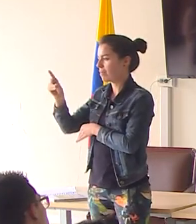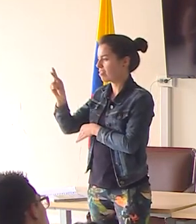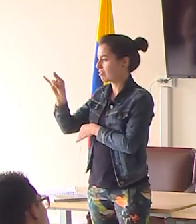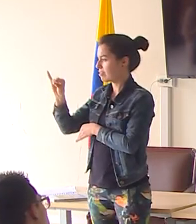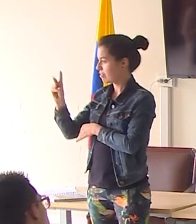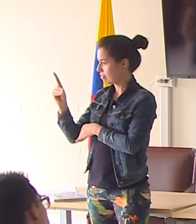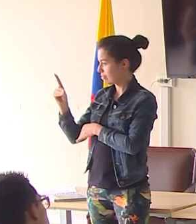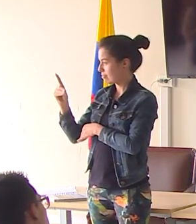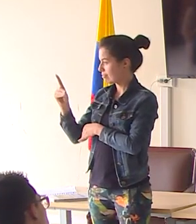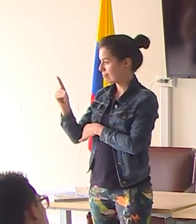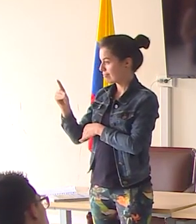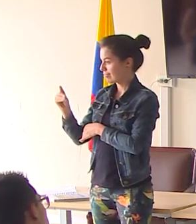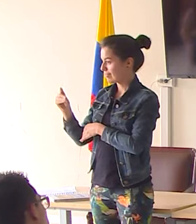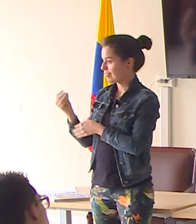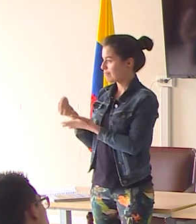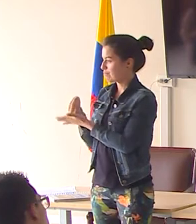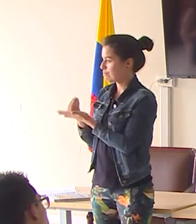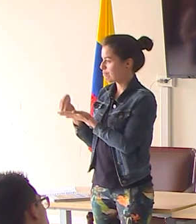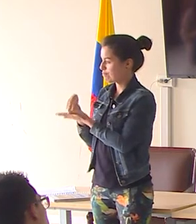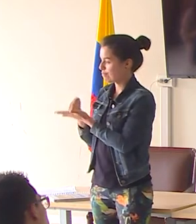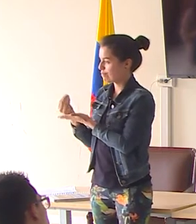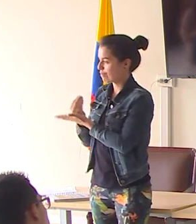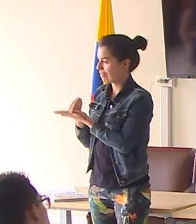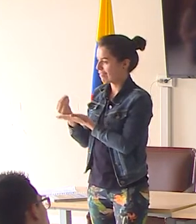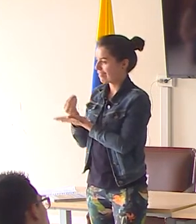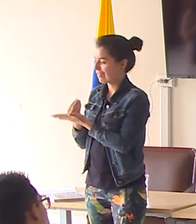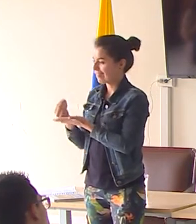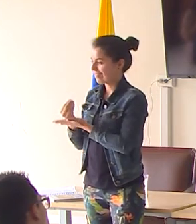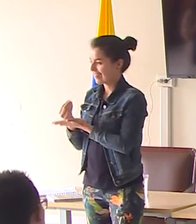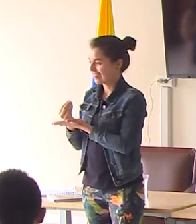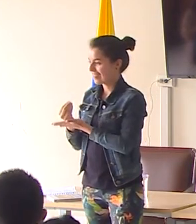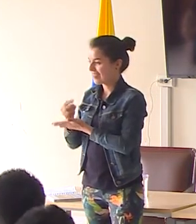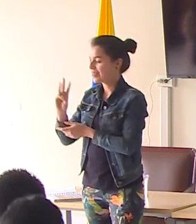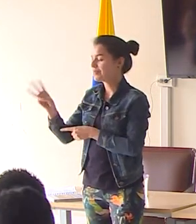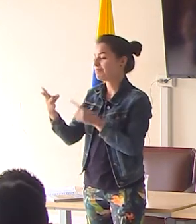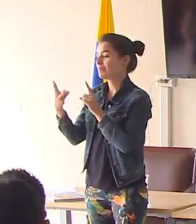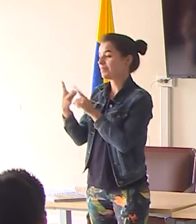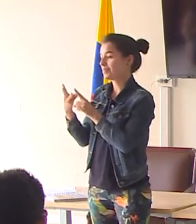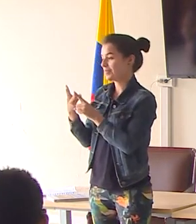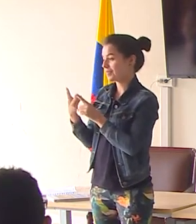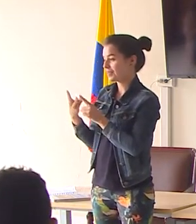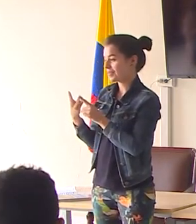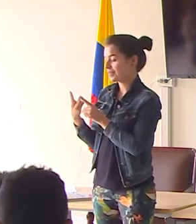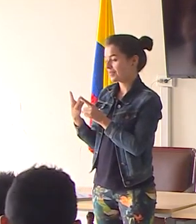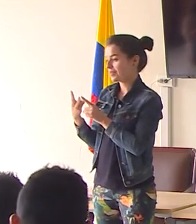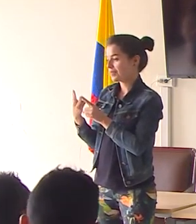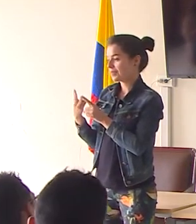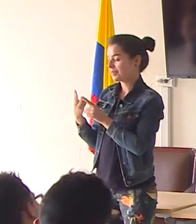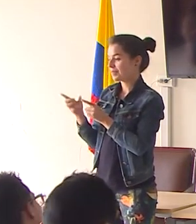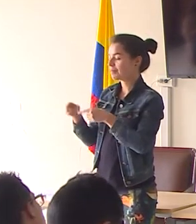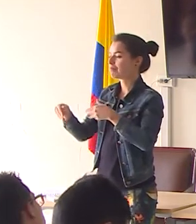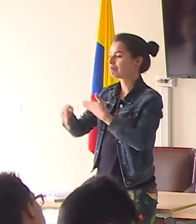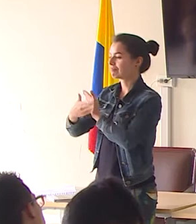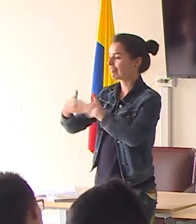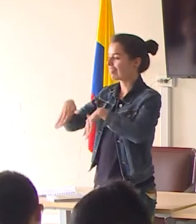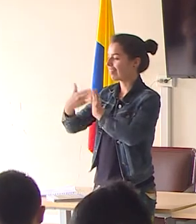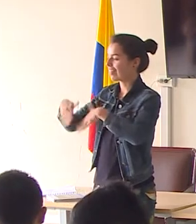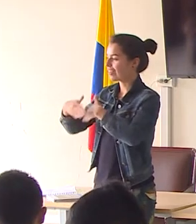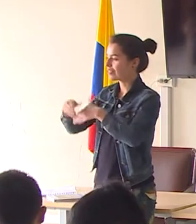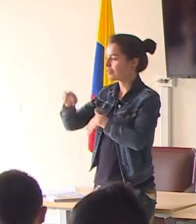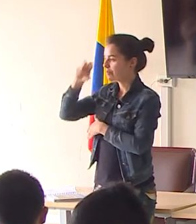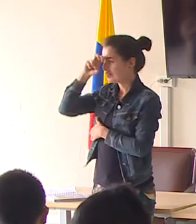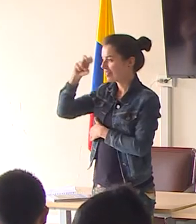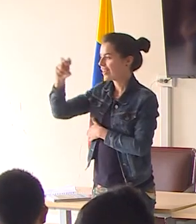dirigidos hacia lo que es facatativá y otro eje desarrollo urbano sobre el norte la autopista norte y el eje chía